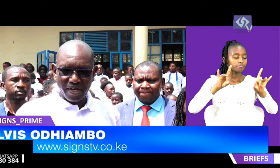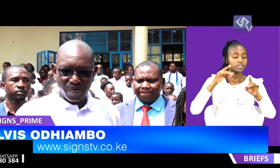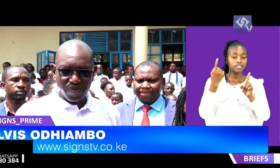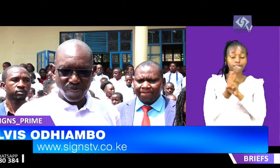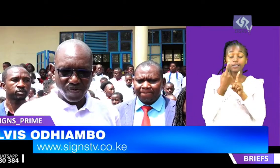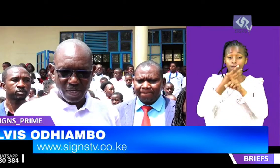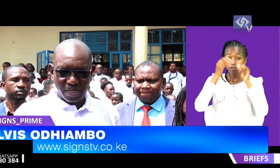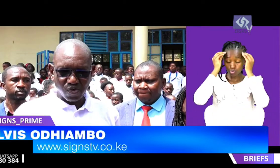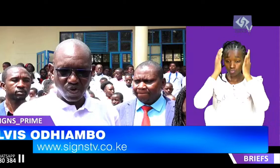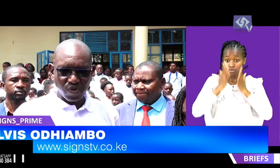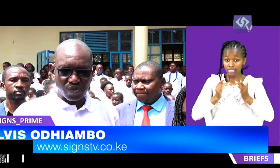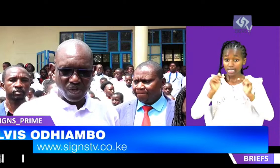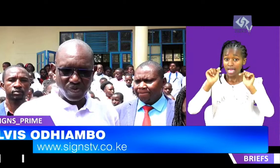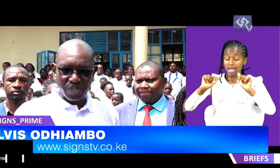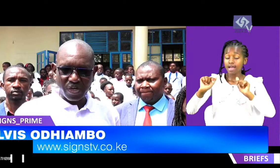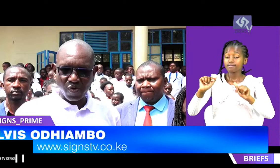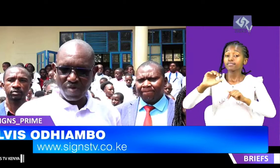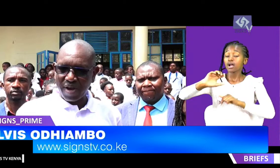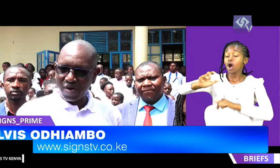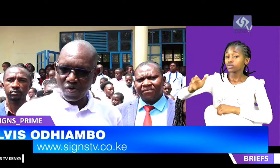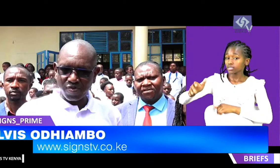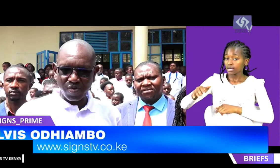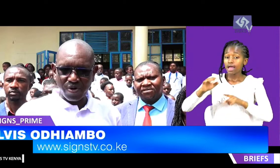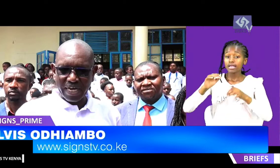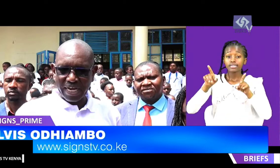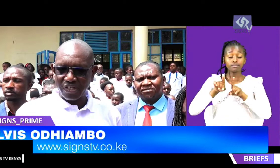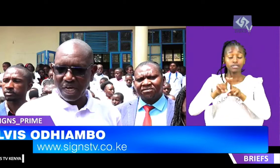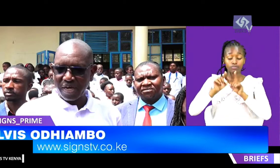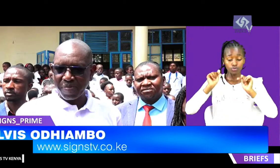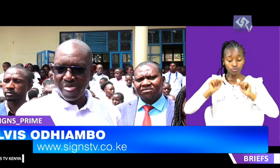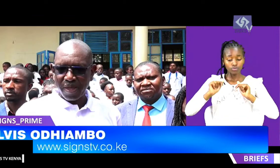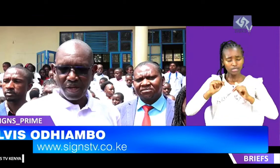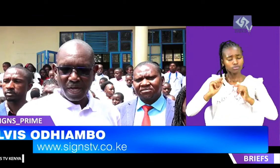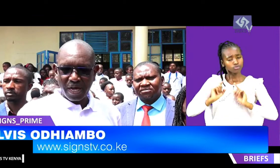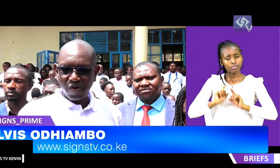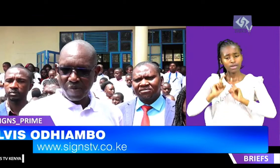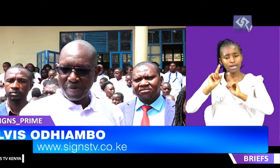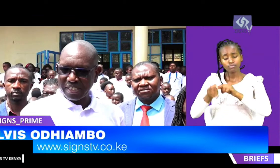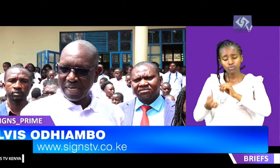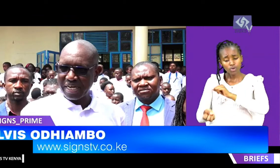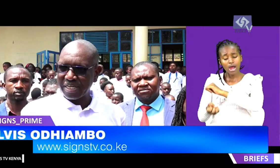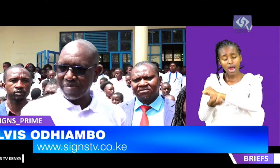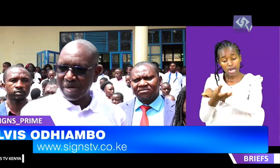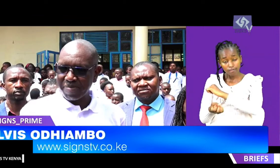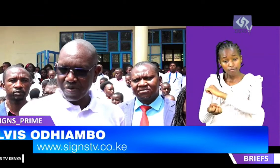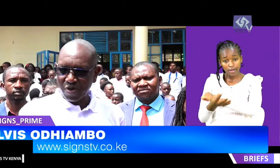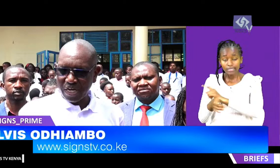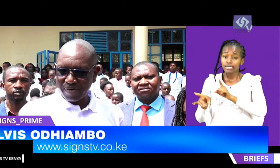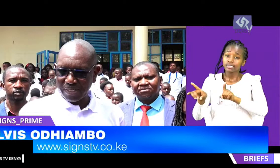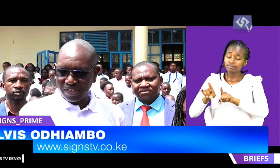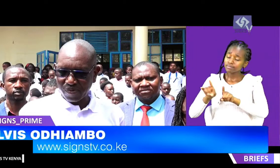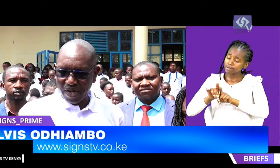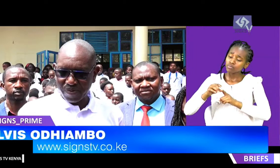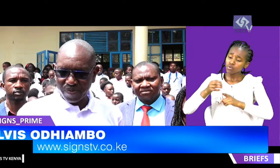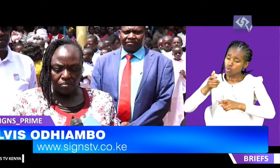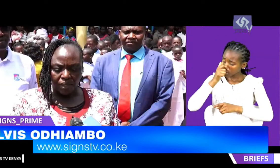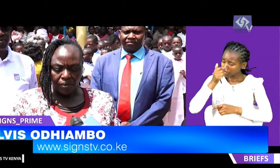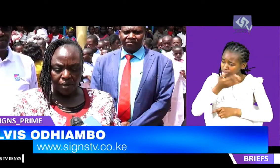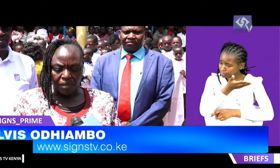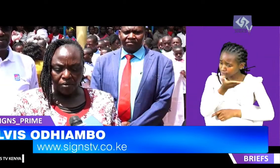leo tulikuwa tunakuja kuwa flag off, kuwaongelesha na kuwapatia heri njema pamoja na wazazi wao. Nimewaambia